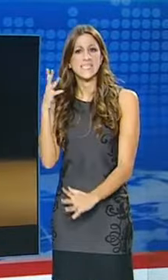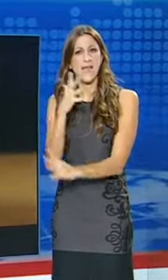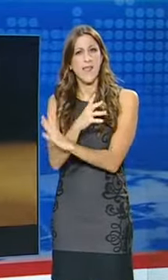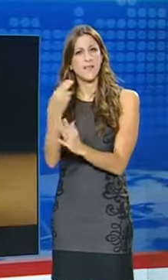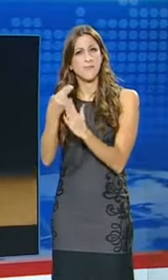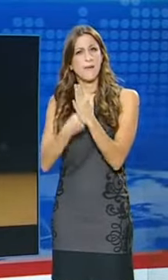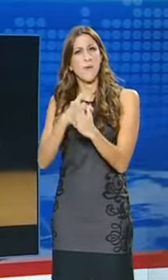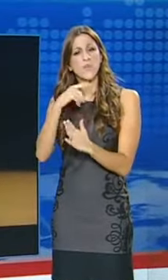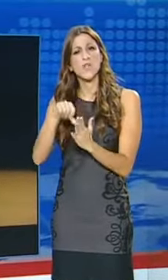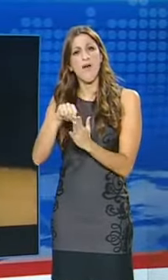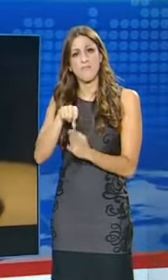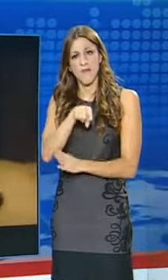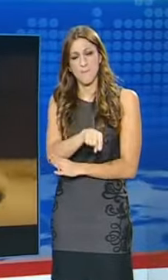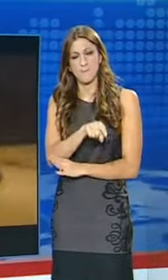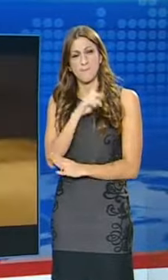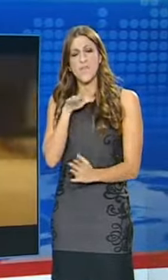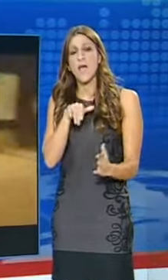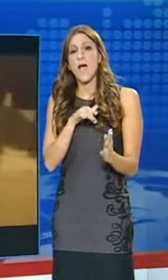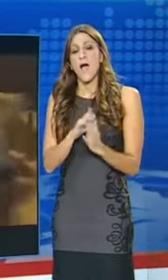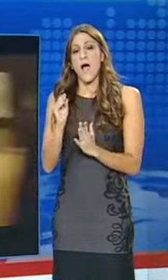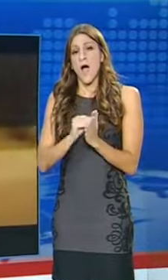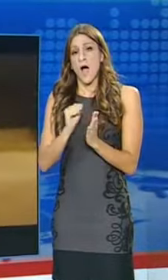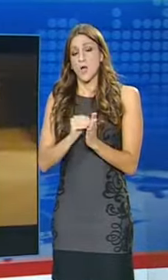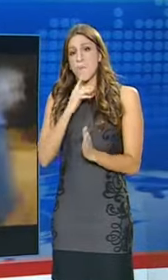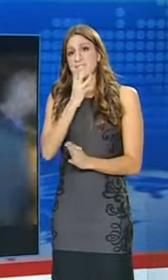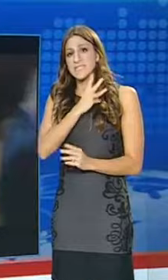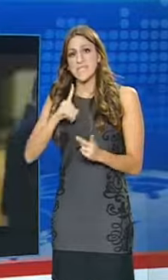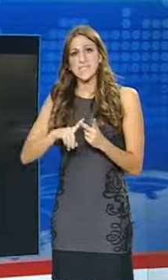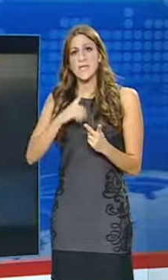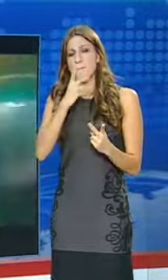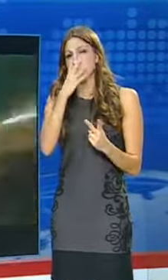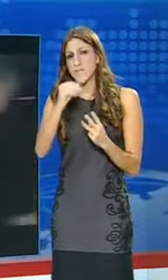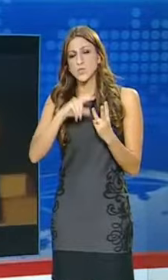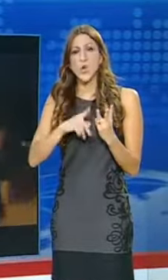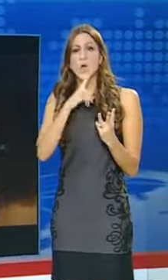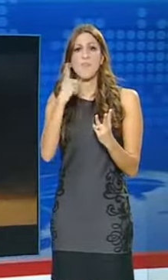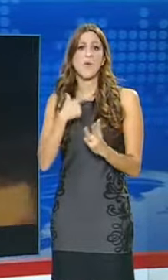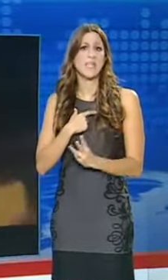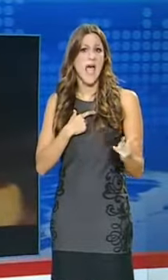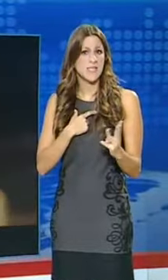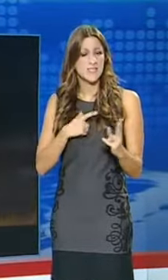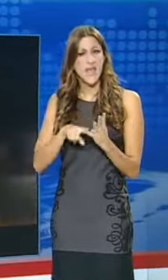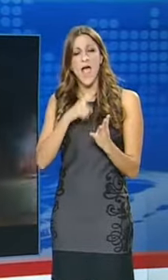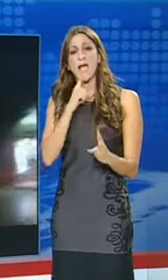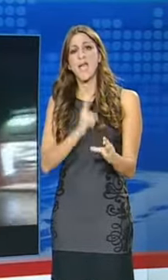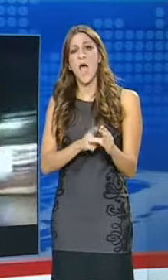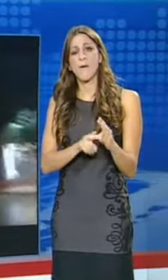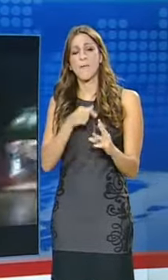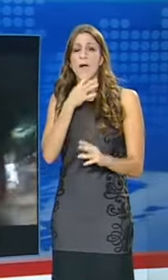Αθηνών. Τη στάση της Χρυσής Αυγής καταδίκασαν ο ΣΥΡΙΖΑ, το ΠΑΣΟΚ, η Δημοκρατική Αριστερά και το ΚΚΕ, κάνοντας